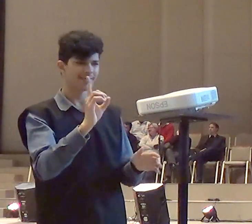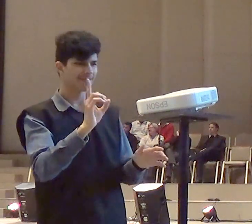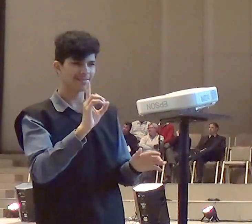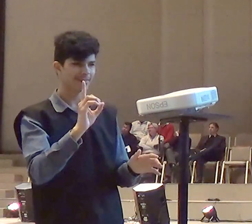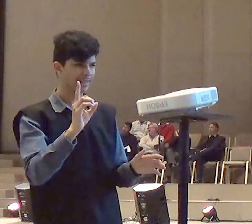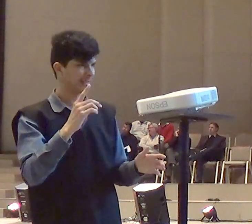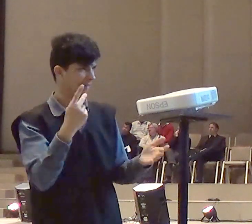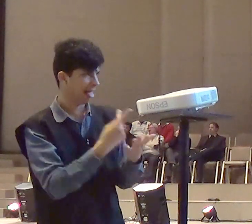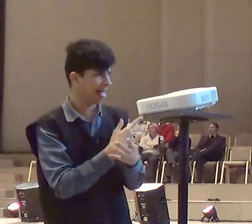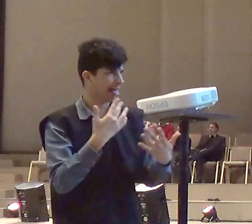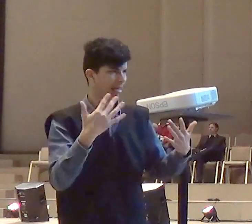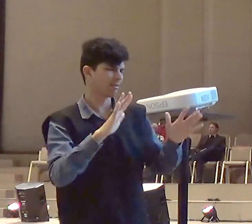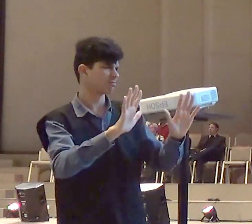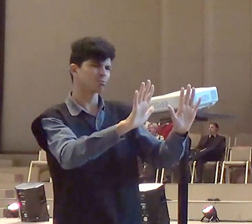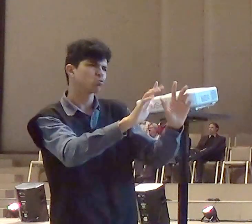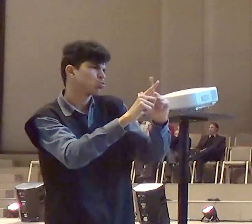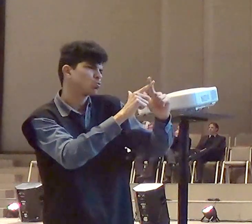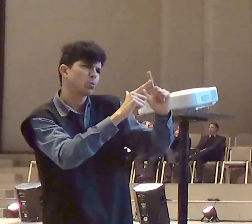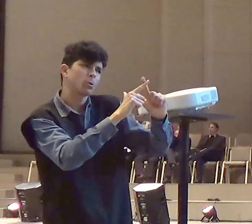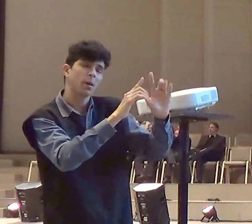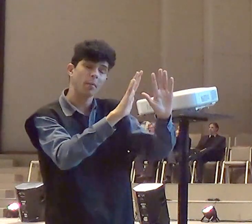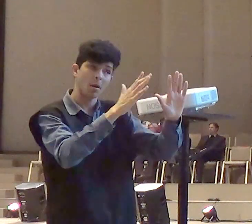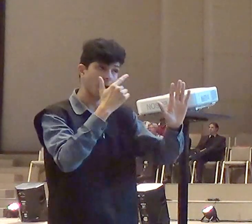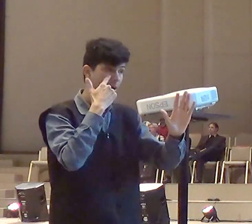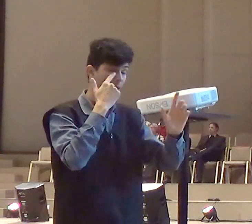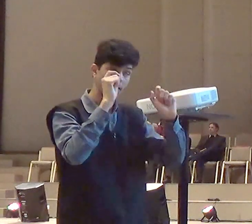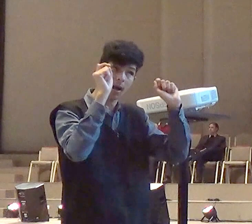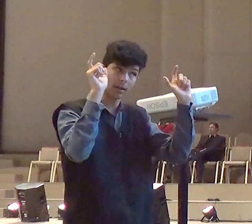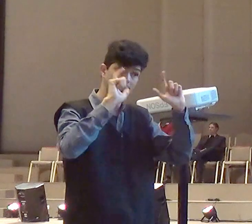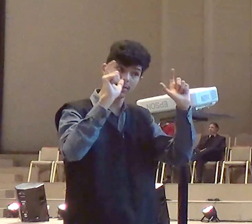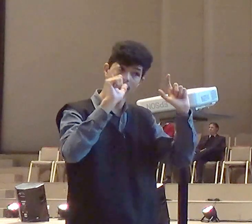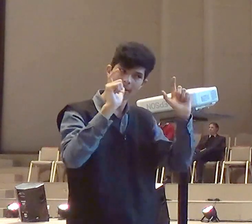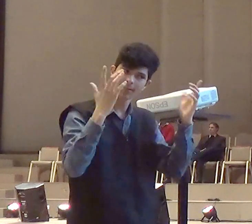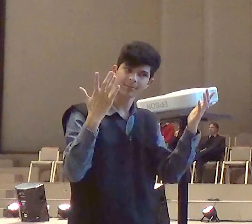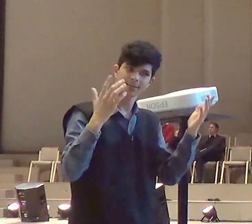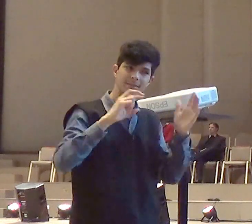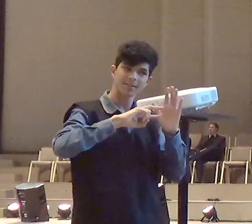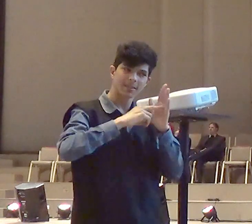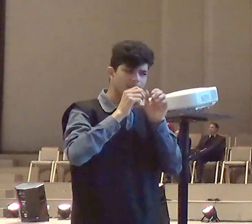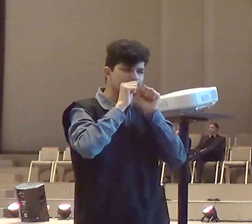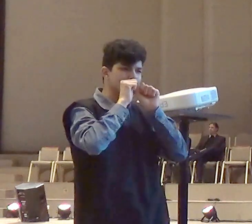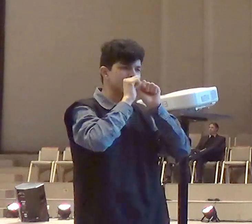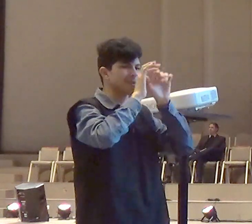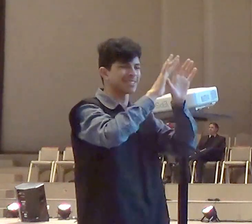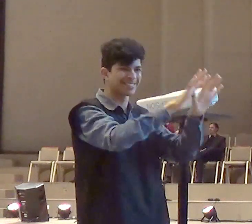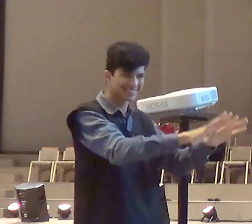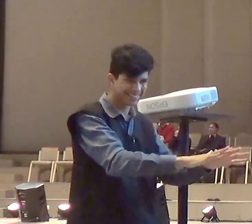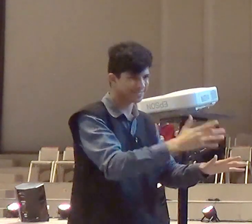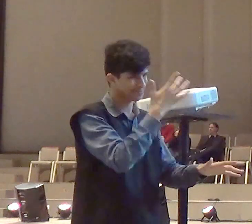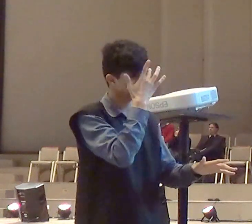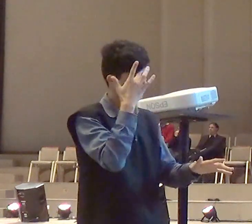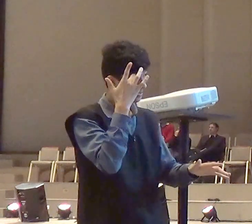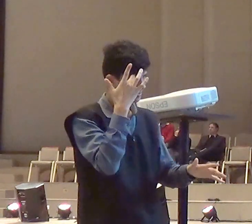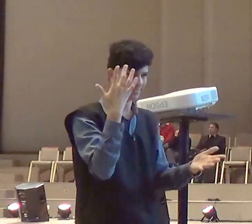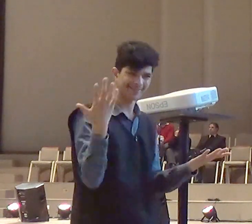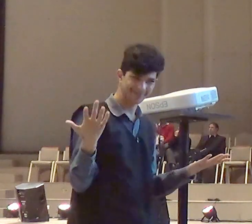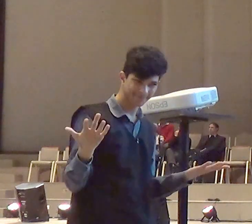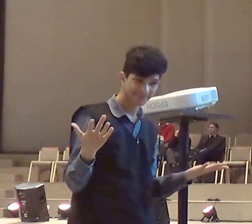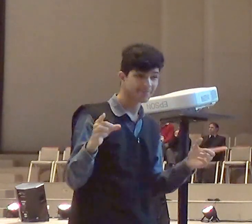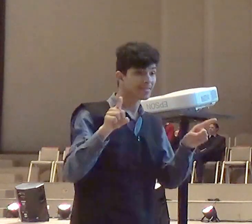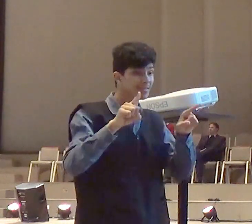muda porque você pode ser uma benção toda murmuração revela também